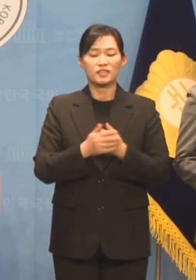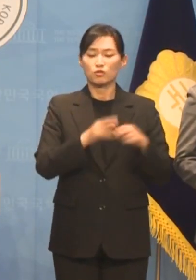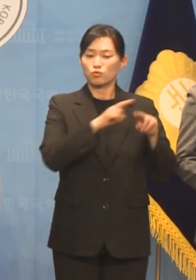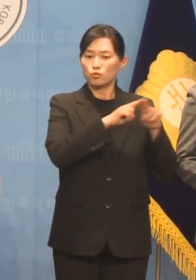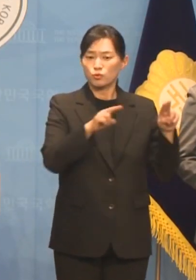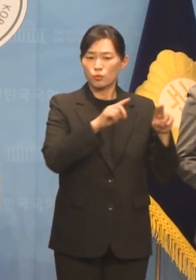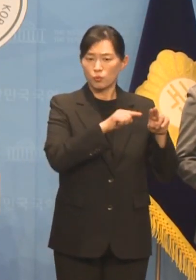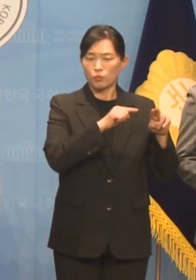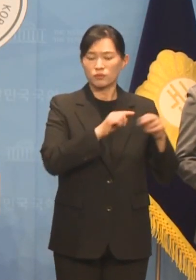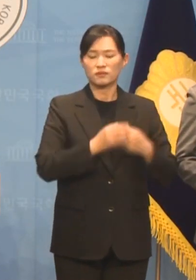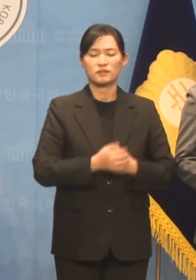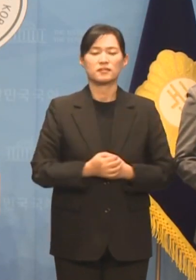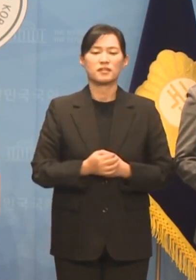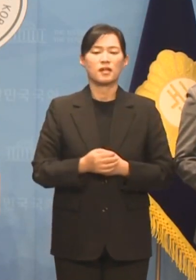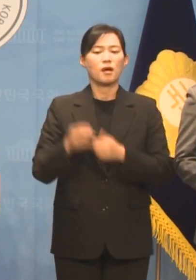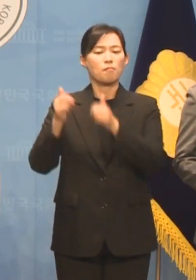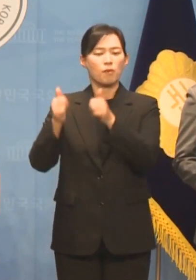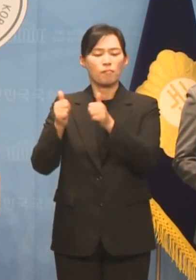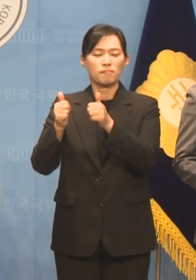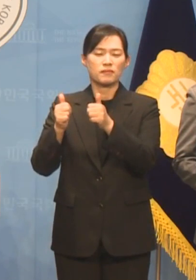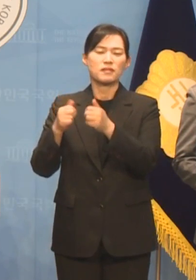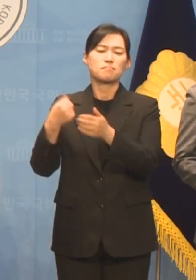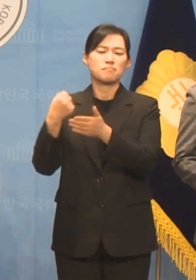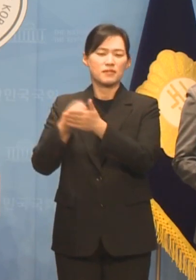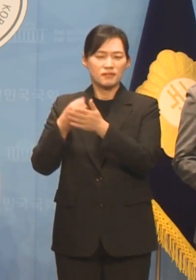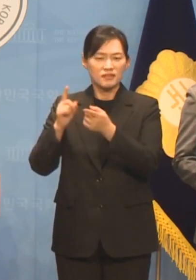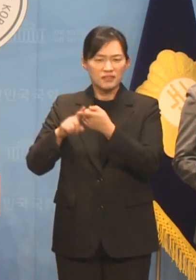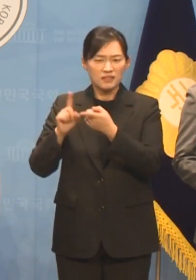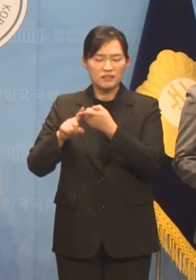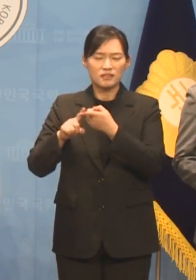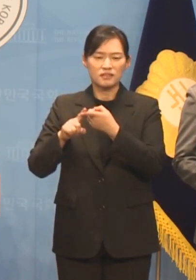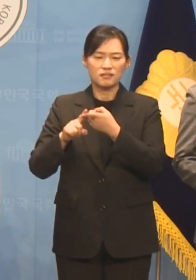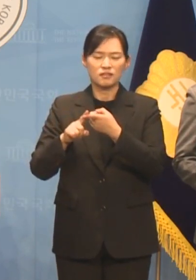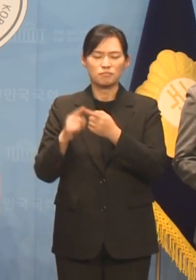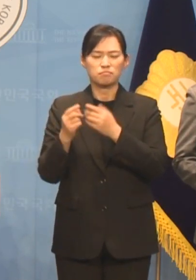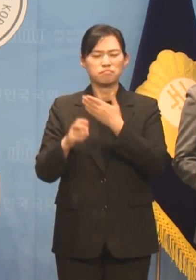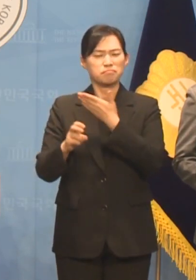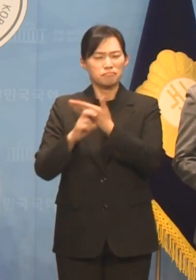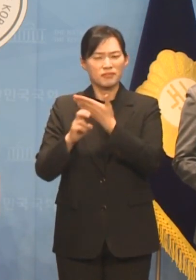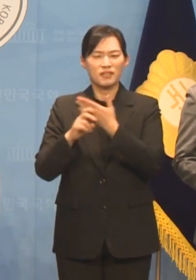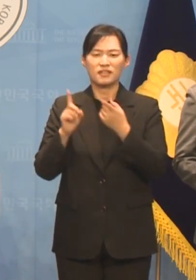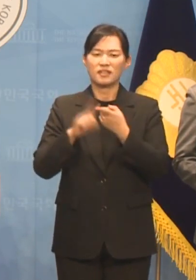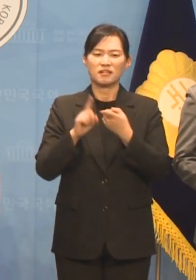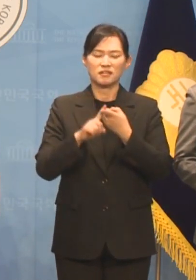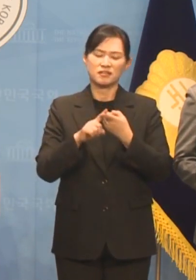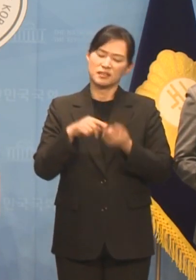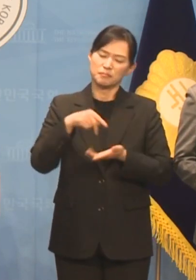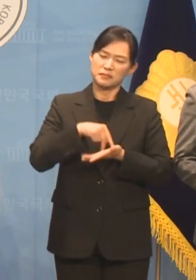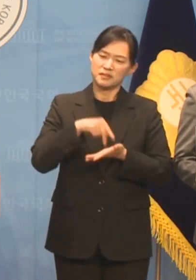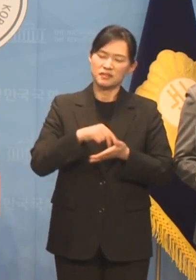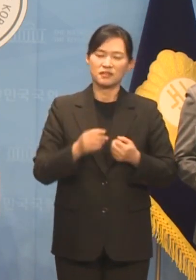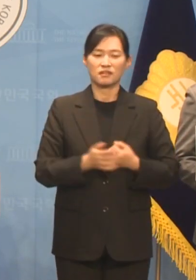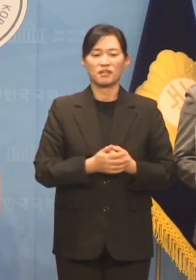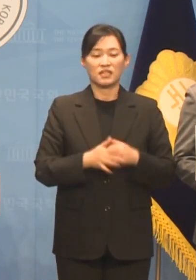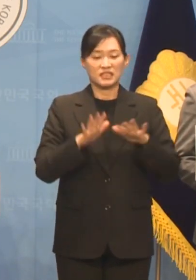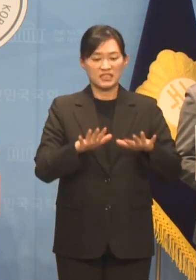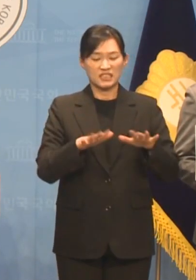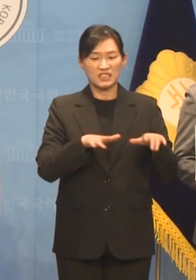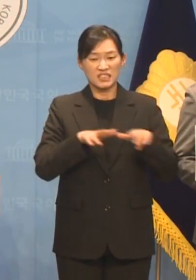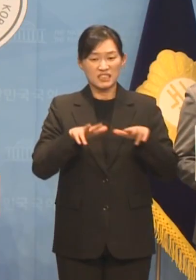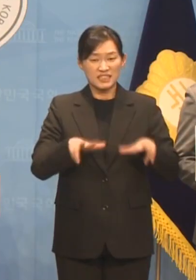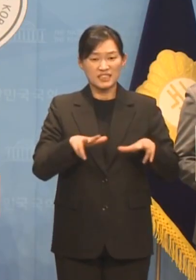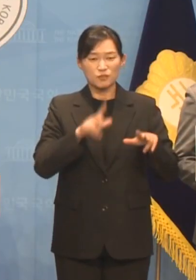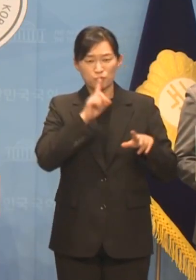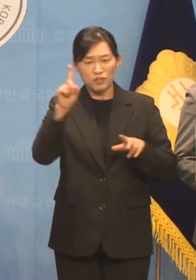결정 인용이 법원 판결례와 실무에 반하는 이례적 결정이라는 입장이면서 즉시 항고를